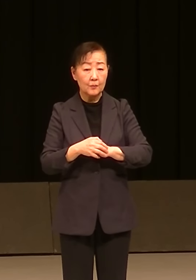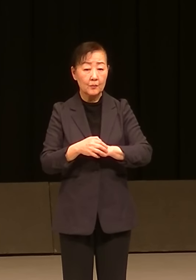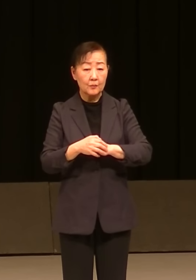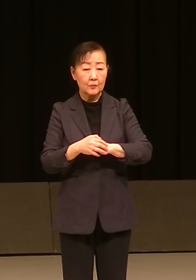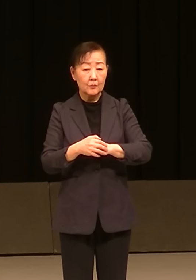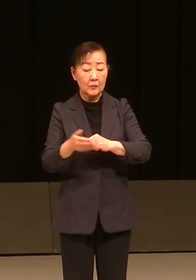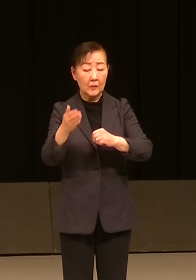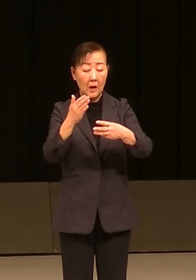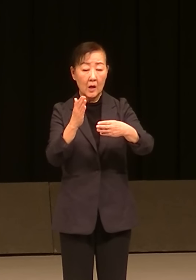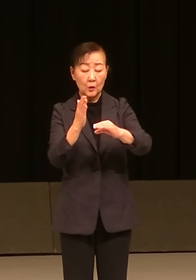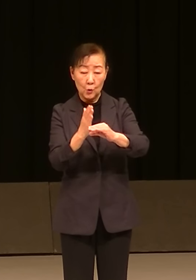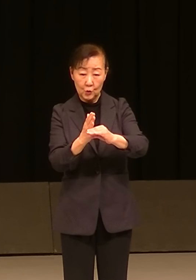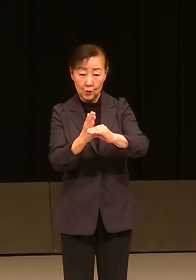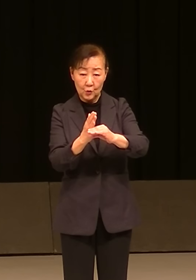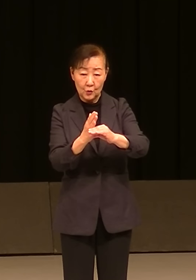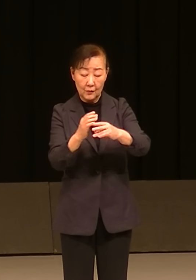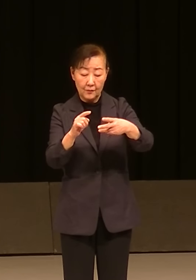から途中、